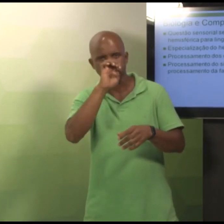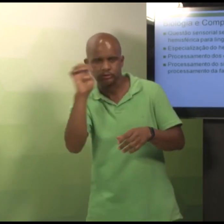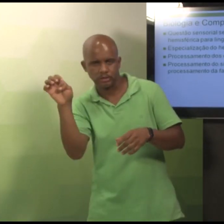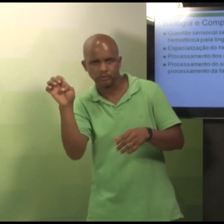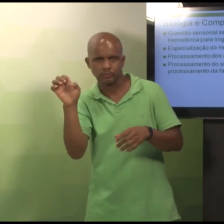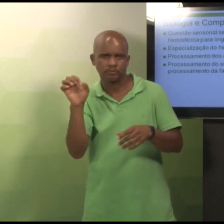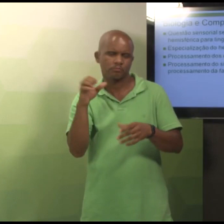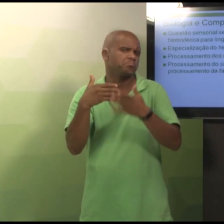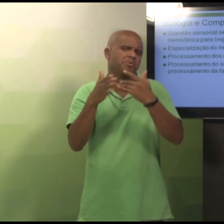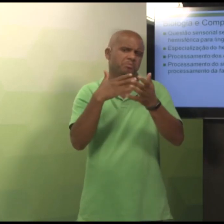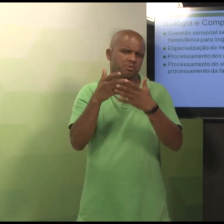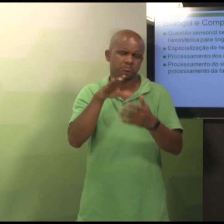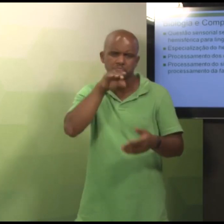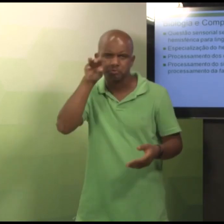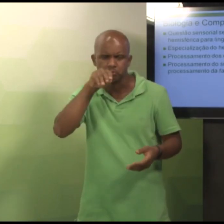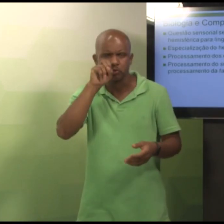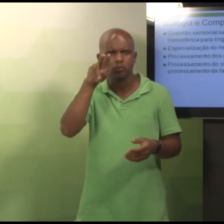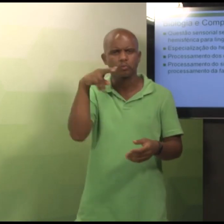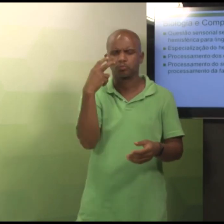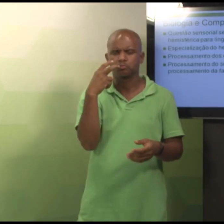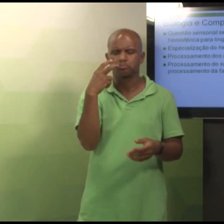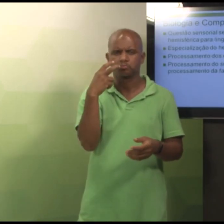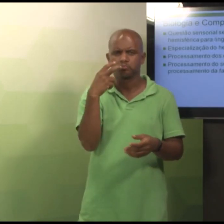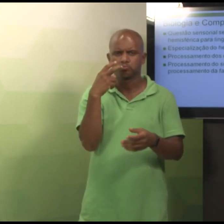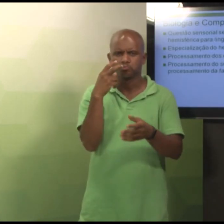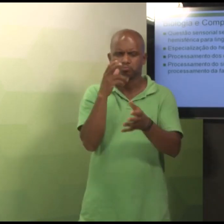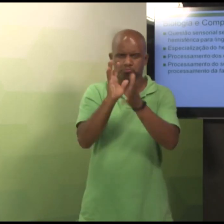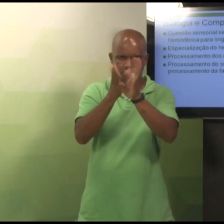de responsabilidade do hemisfério esquerdo.